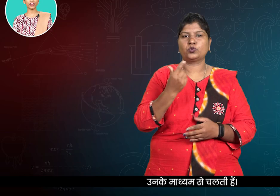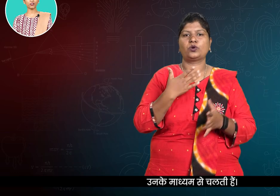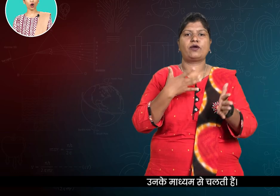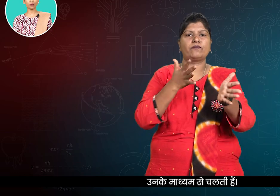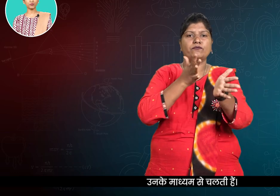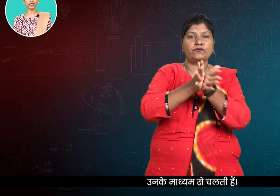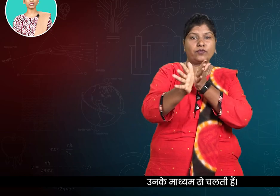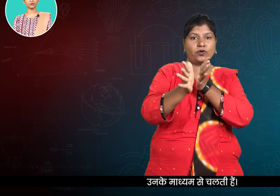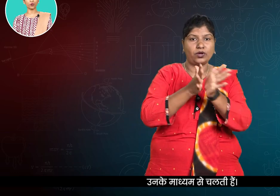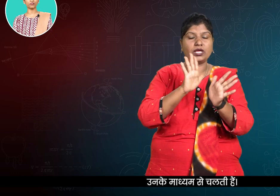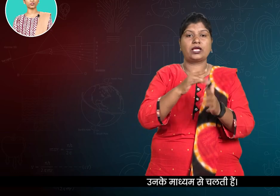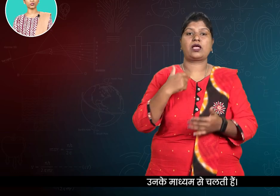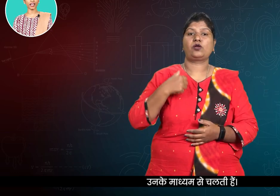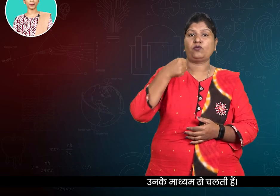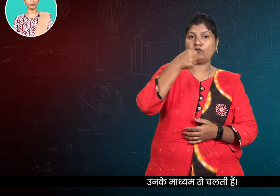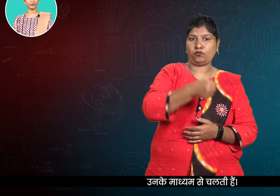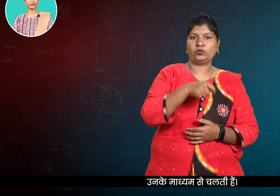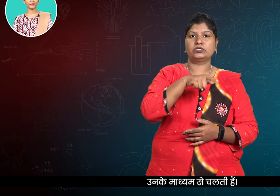माध्यम से चलती है